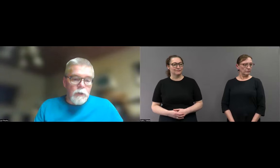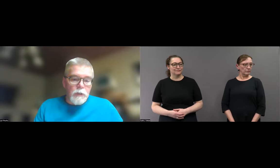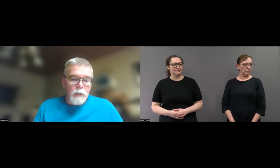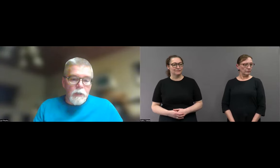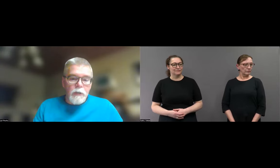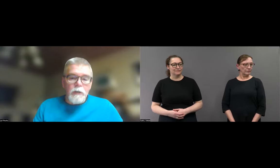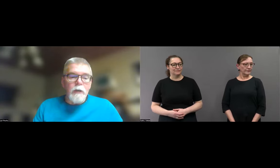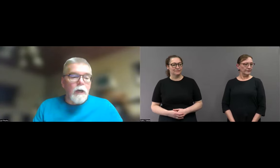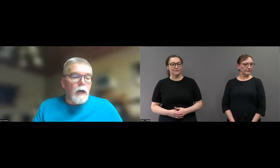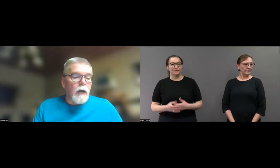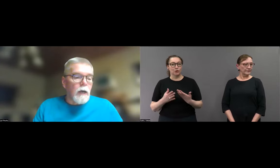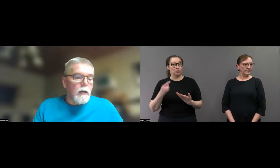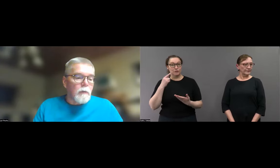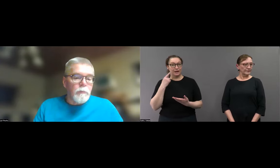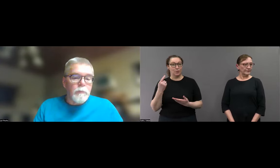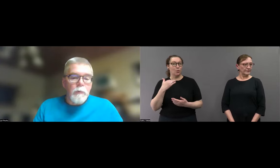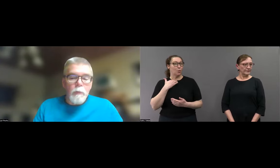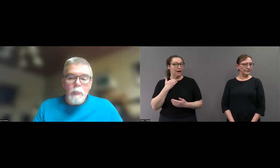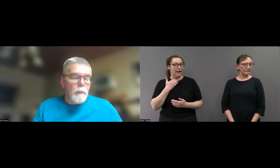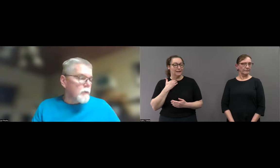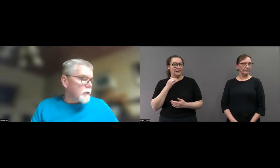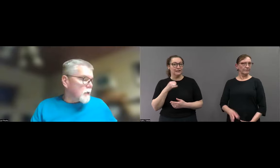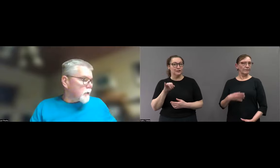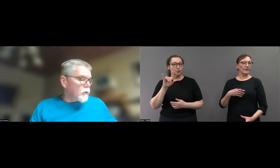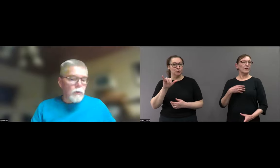Nyt ei kuulu, Jyri, sinun ääni.